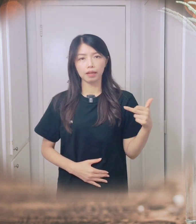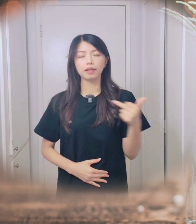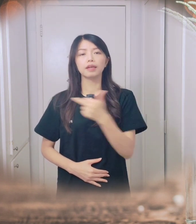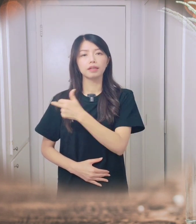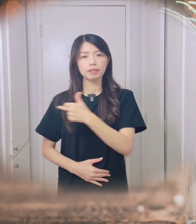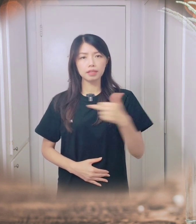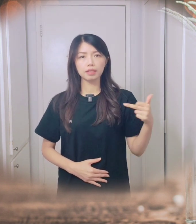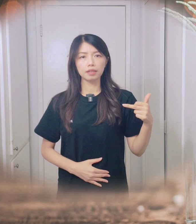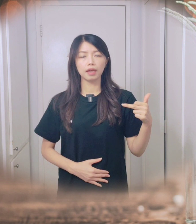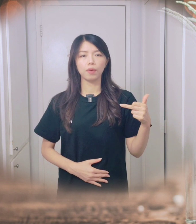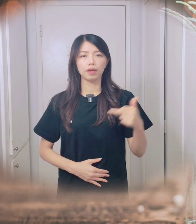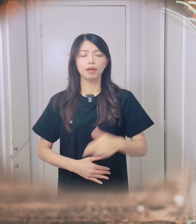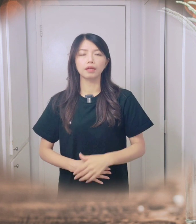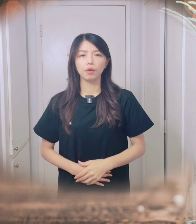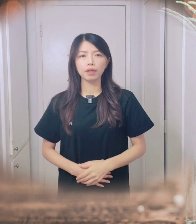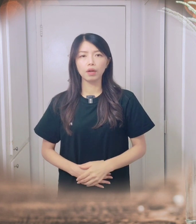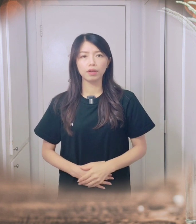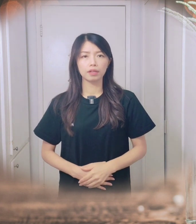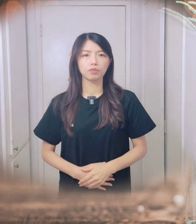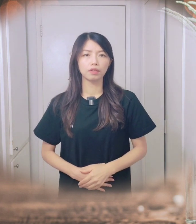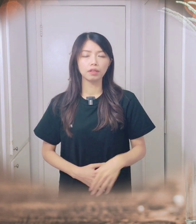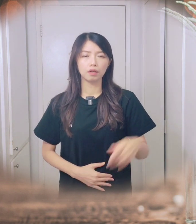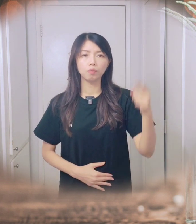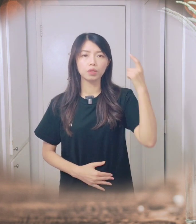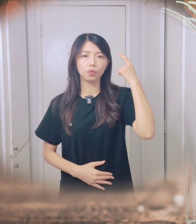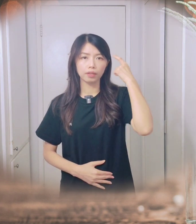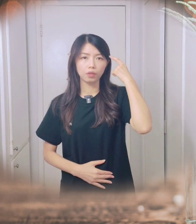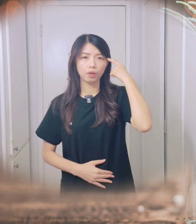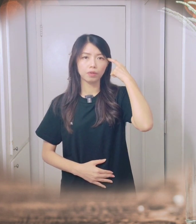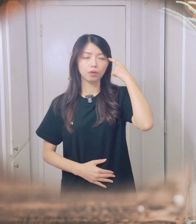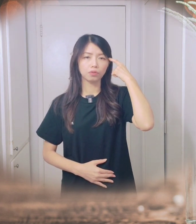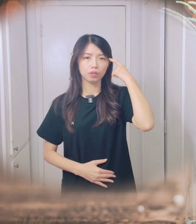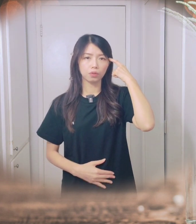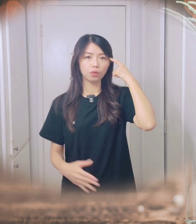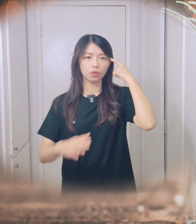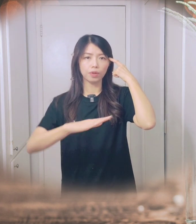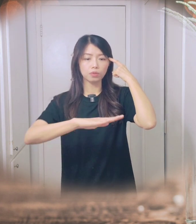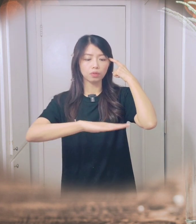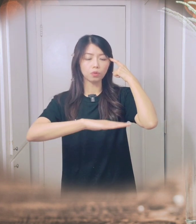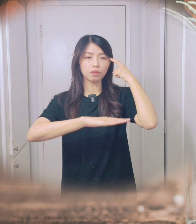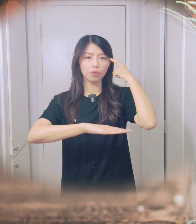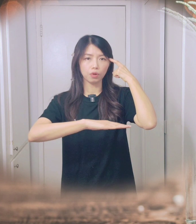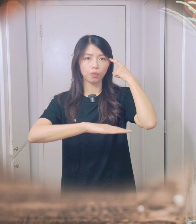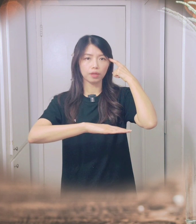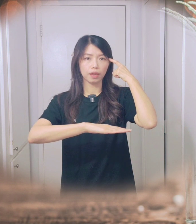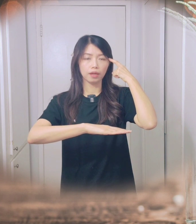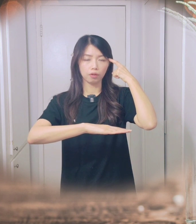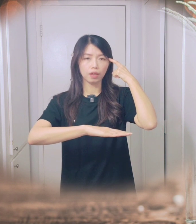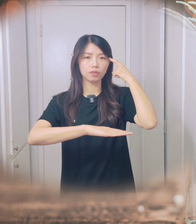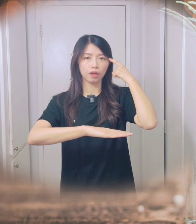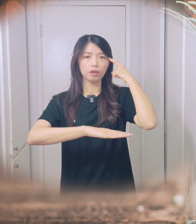크다. 크신 계획. 계획이라고 하는 데의 수어는 검지로 관자놀이 한번 찍어주시고, 그리고 왼손은 손등이 위로